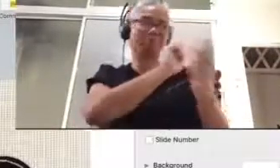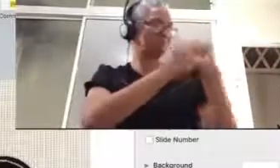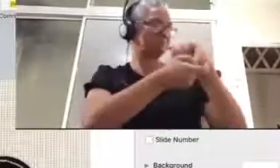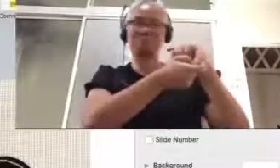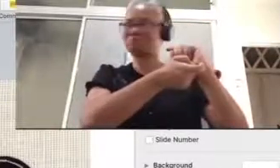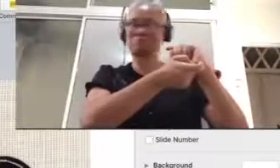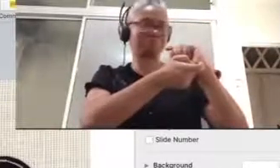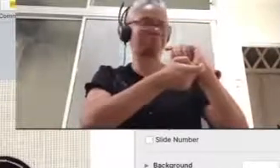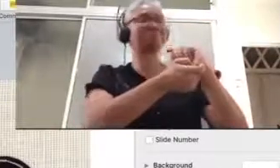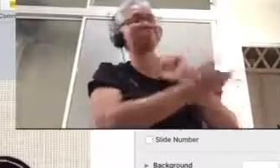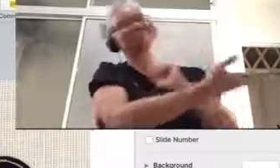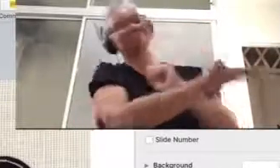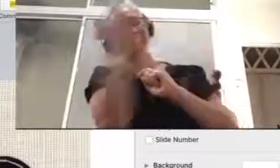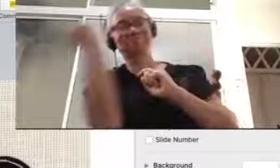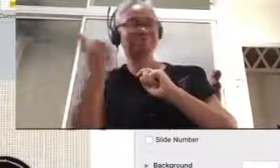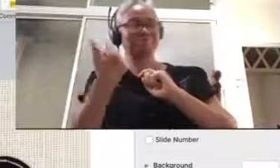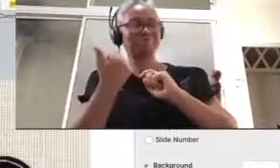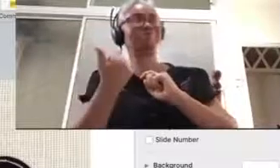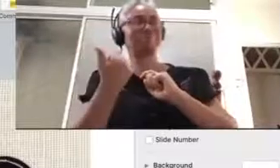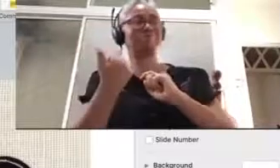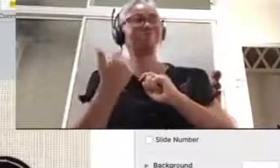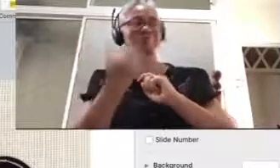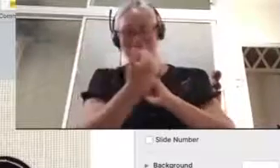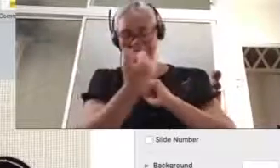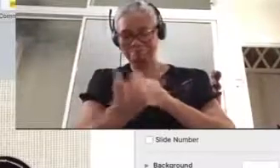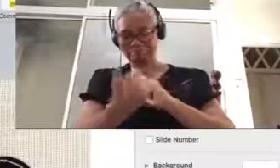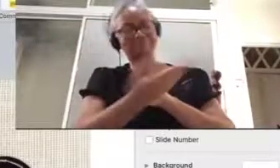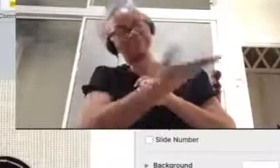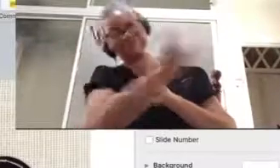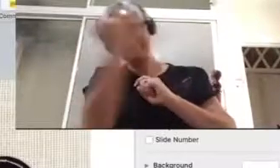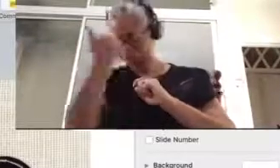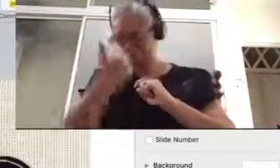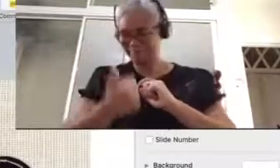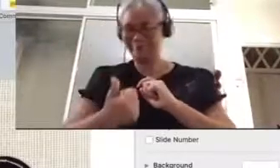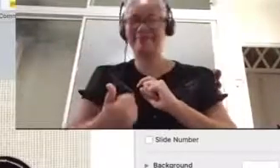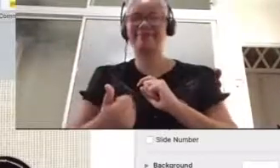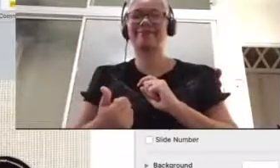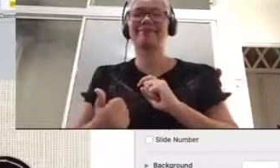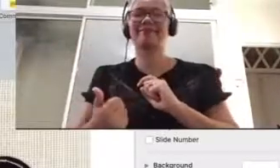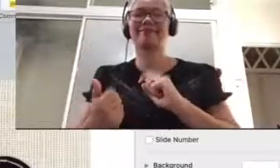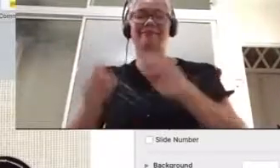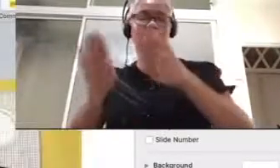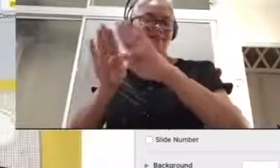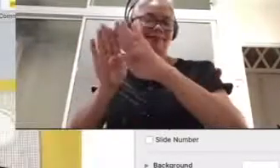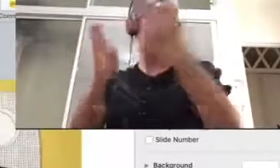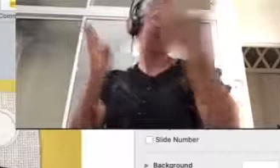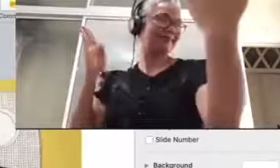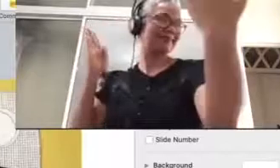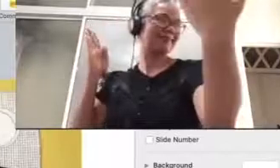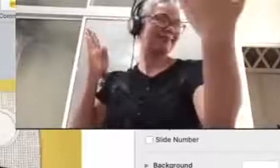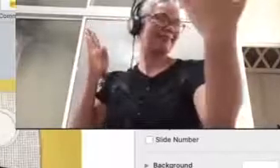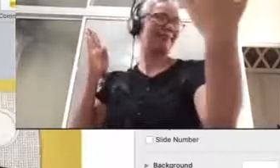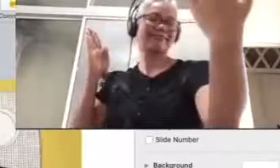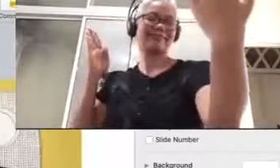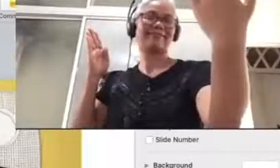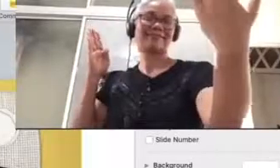cambie redondito, cuadradito, lo que hicieron fue que transformaron la puerta. No a